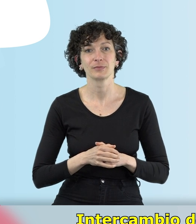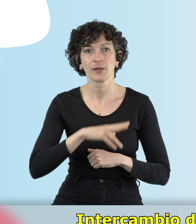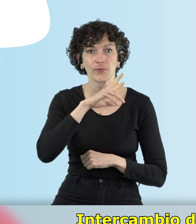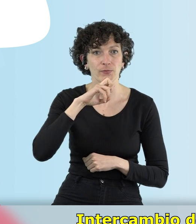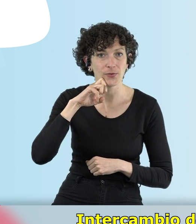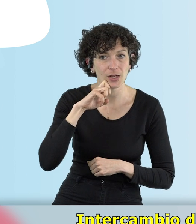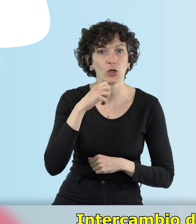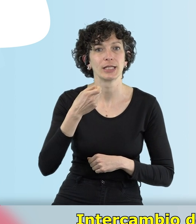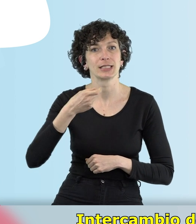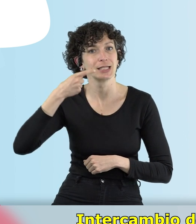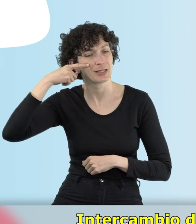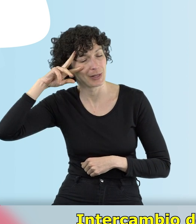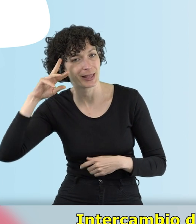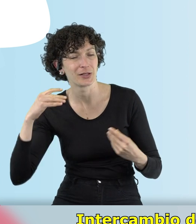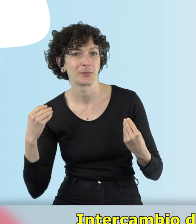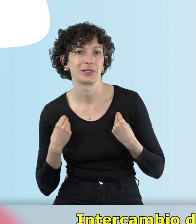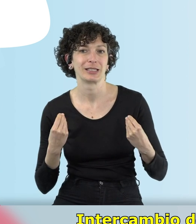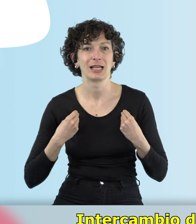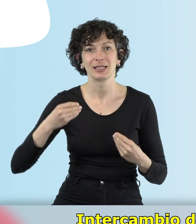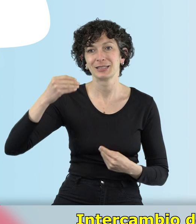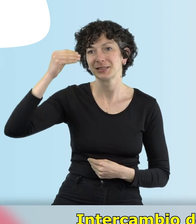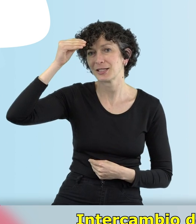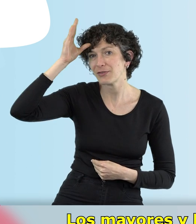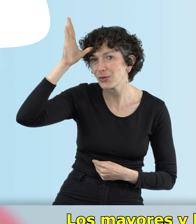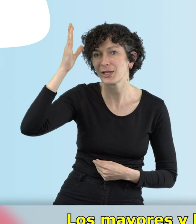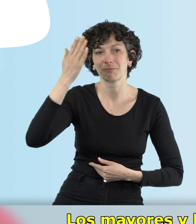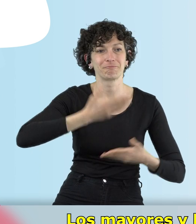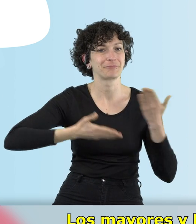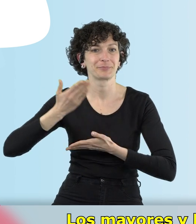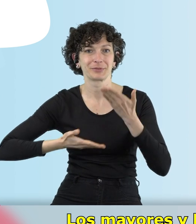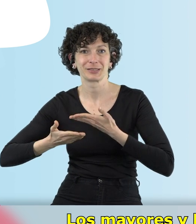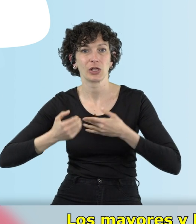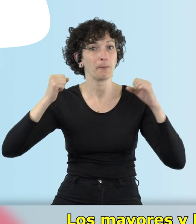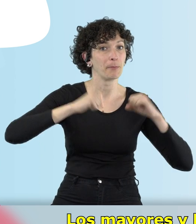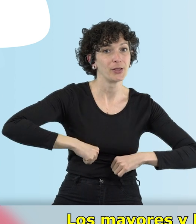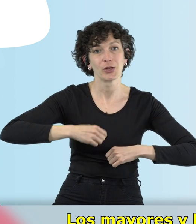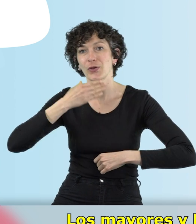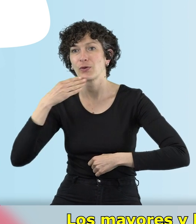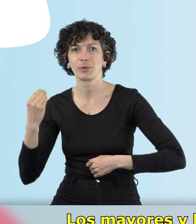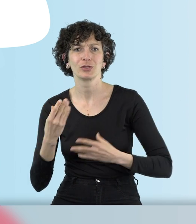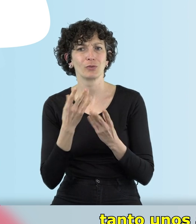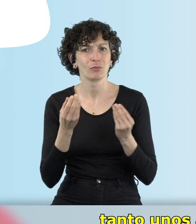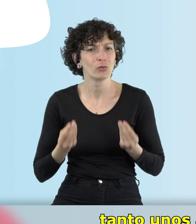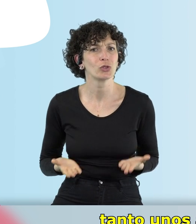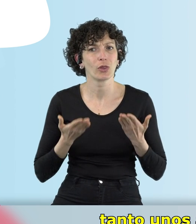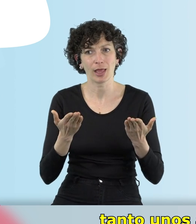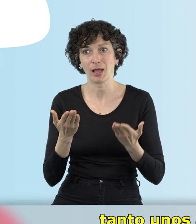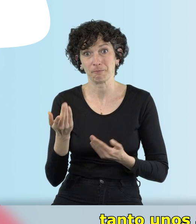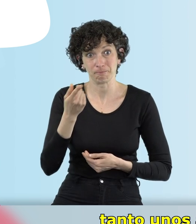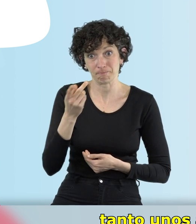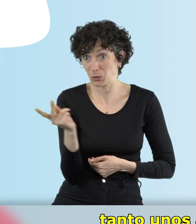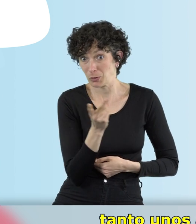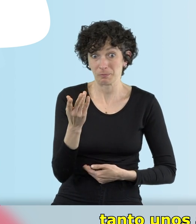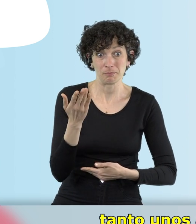Intercambio de valores, experiencias vitales, sabiduría. Los mayores y los jóvenes tienen mucho que aportar, tanto unos